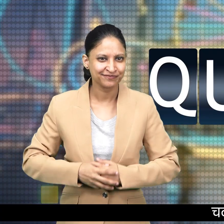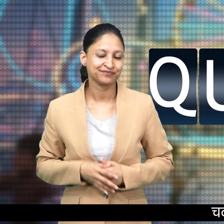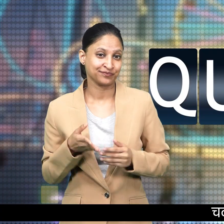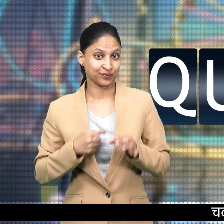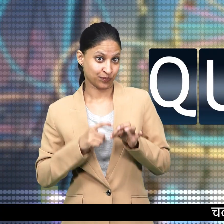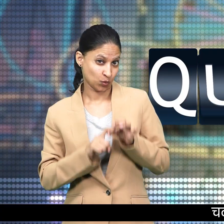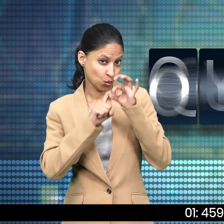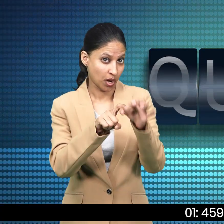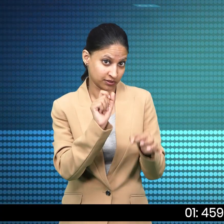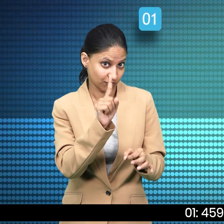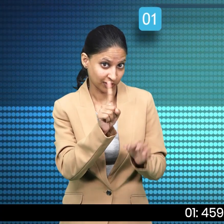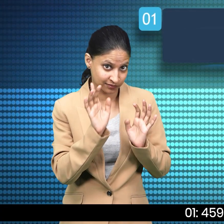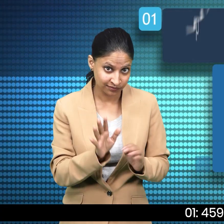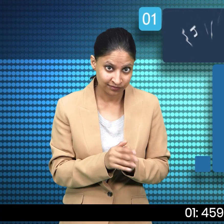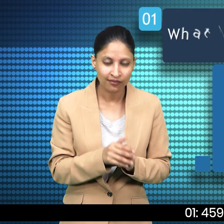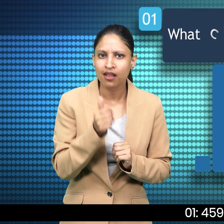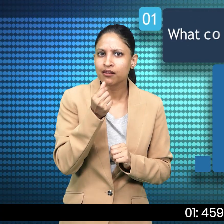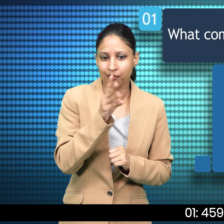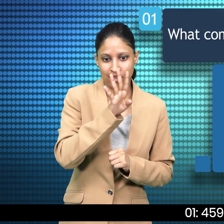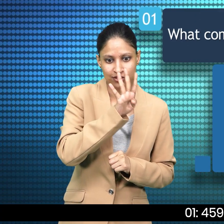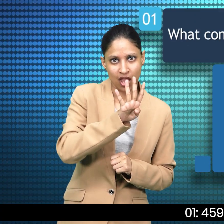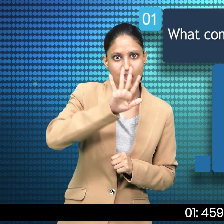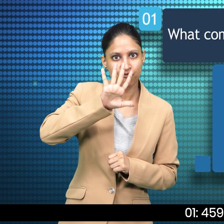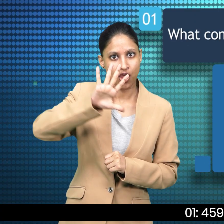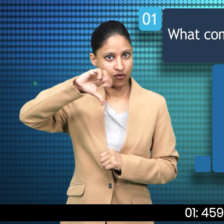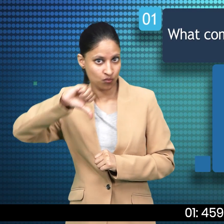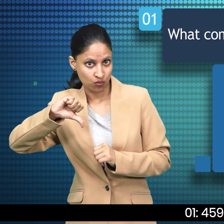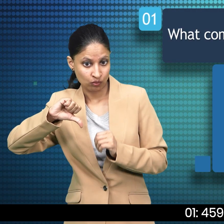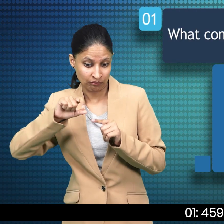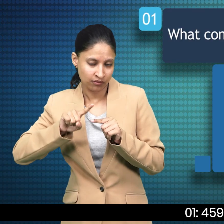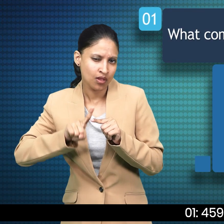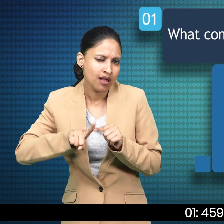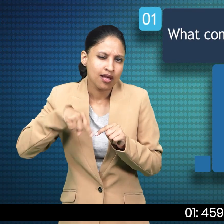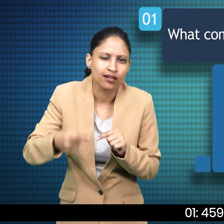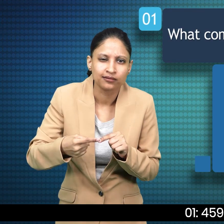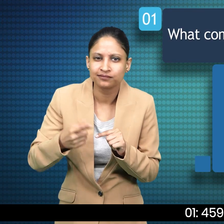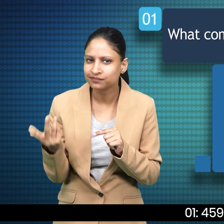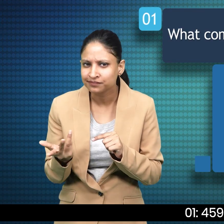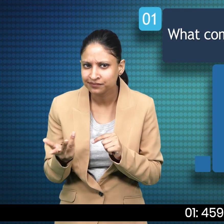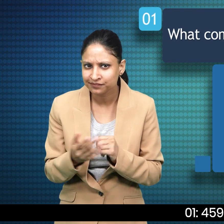चला जाऊया. 459 नंतर काय येते?